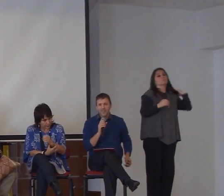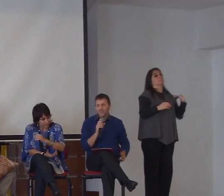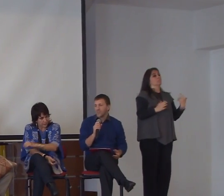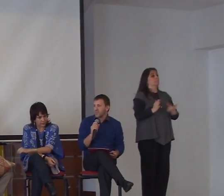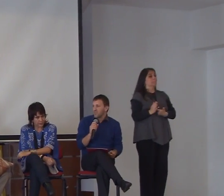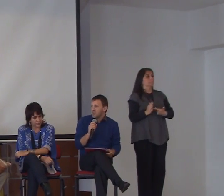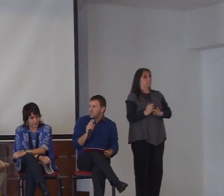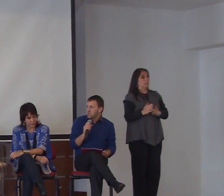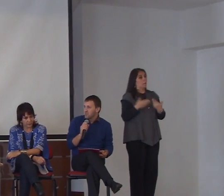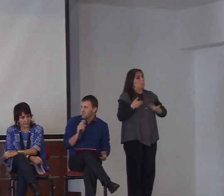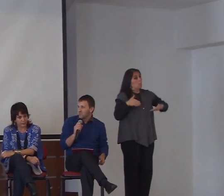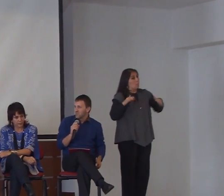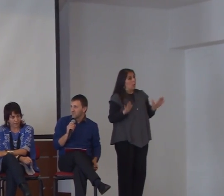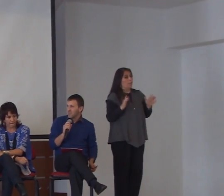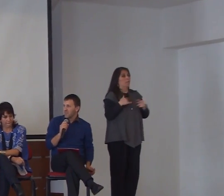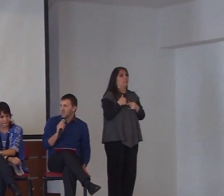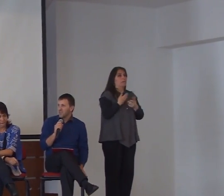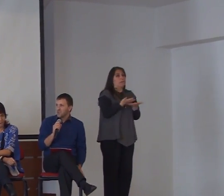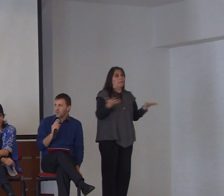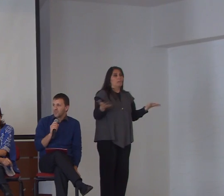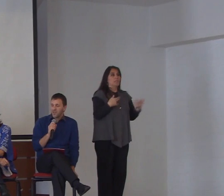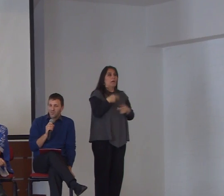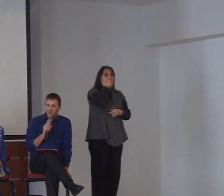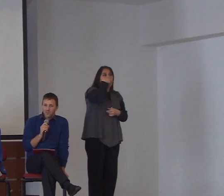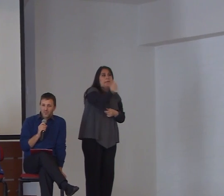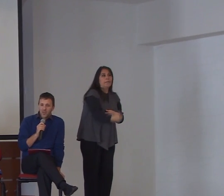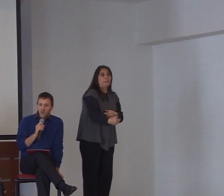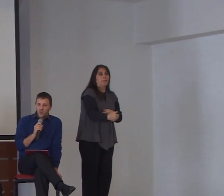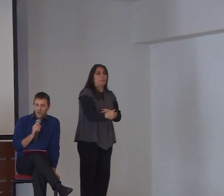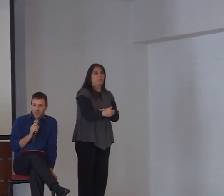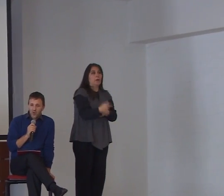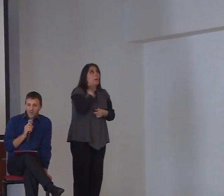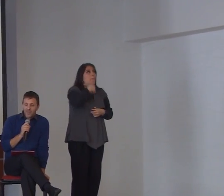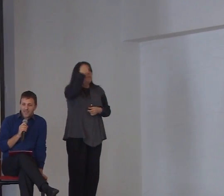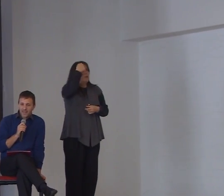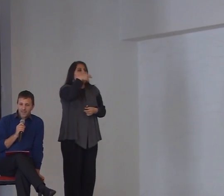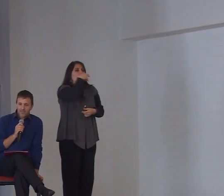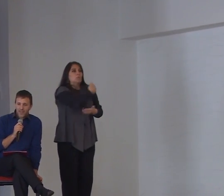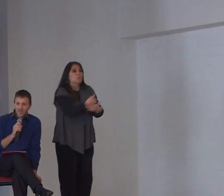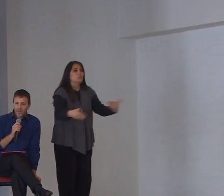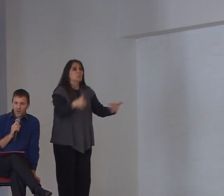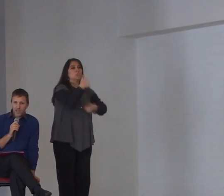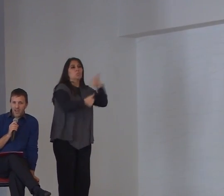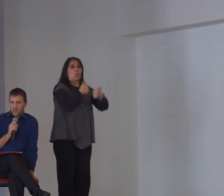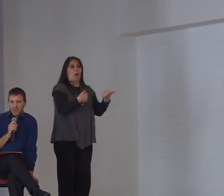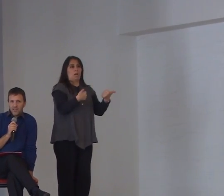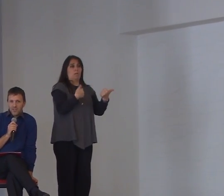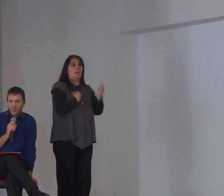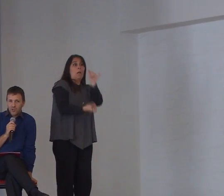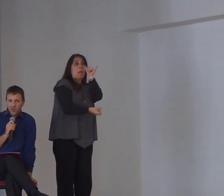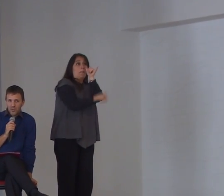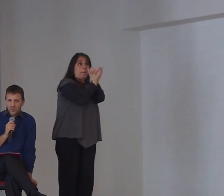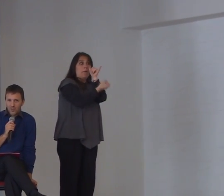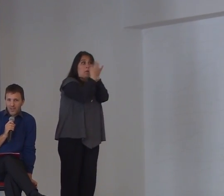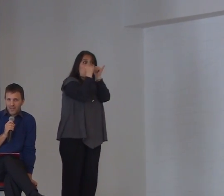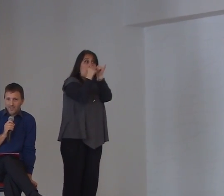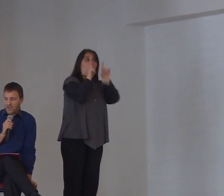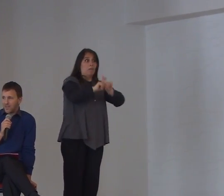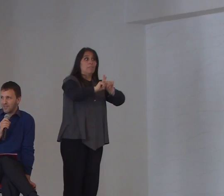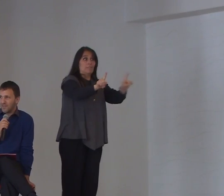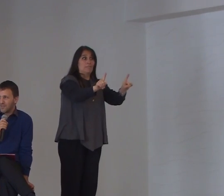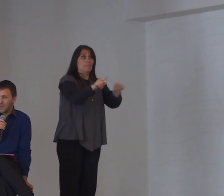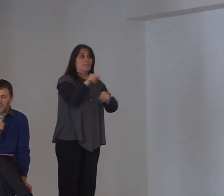cuestión de quién es el niño, en qué niño pensamos, uno la puede pensar. En pedagogía hay una distinción que